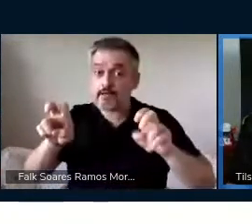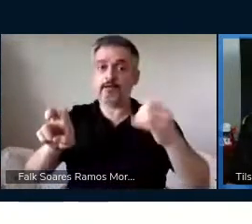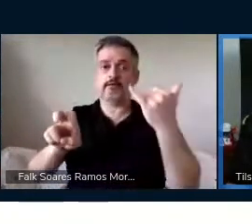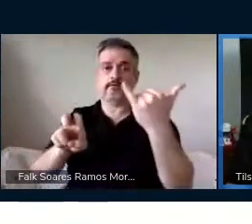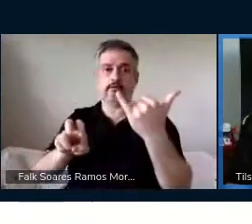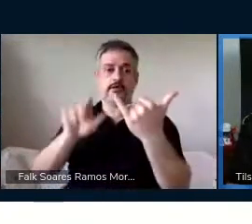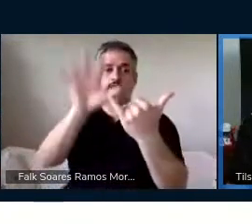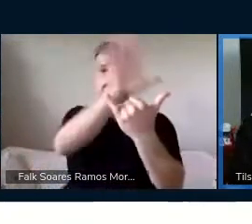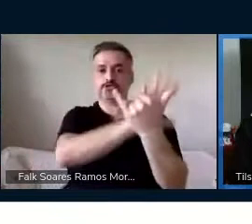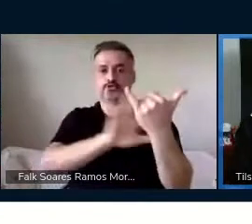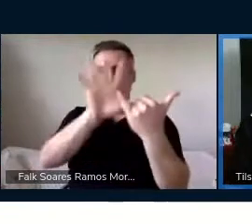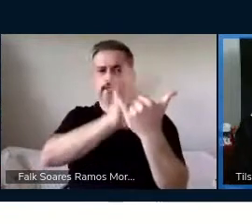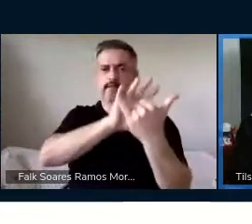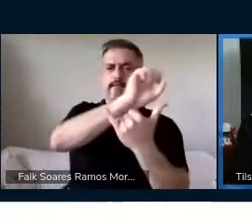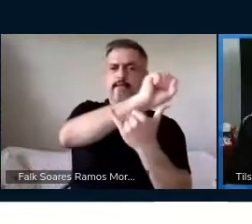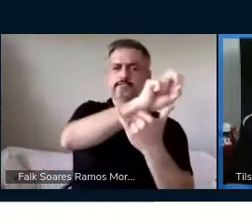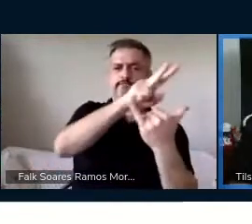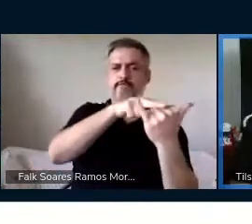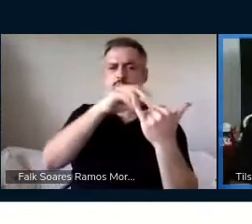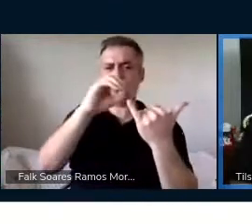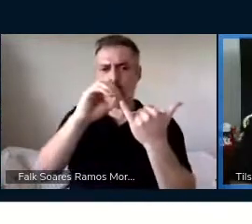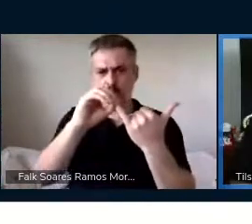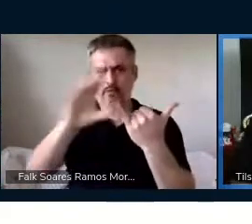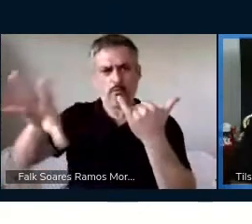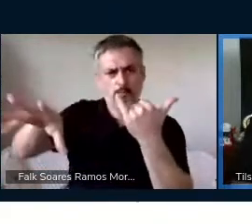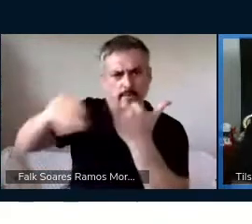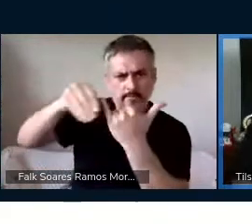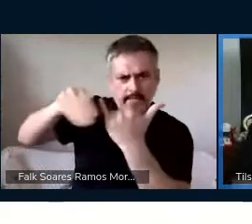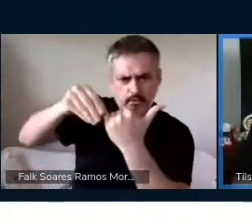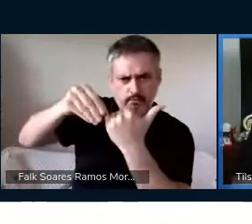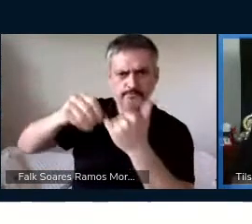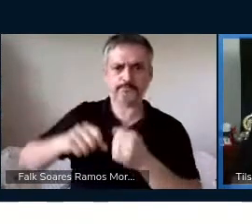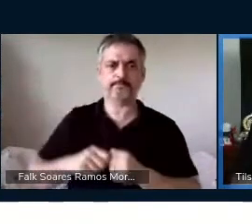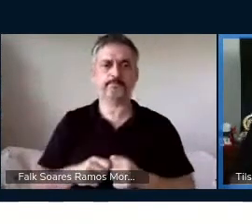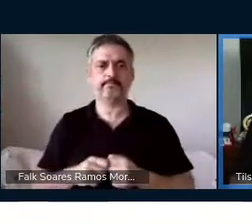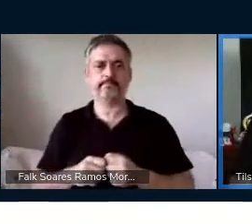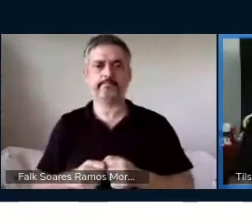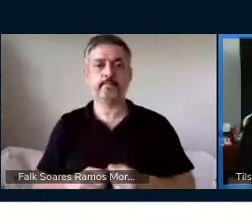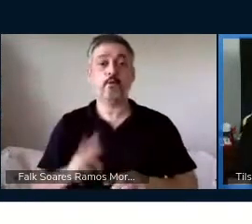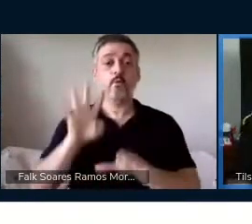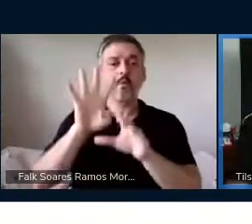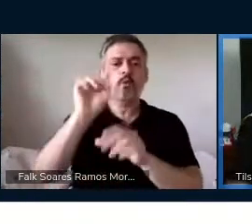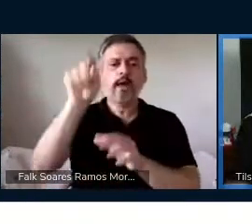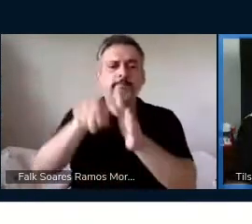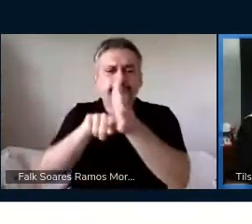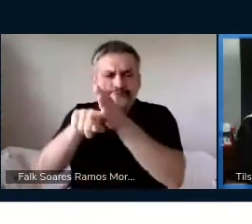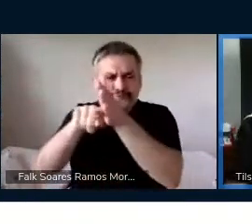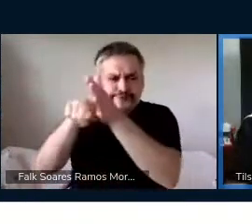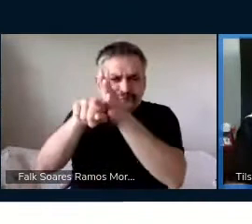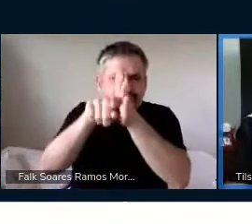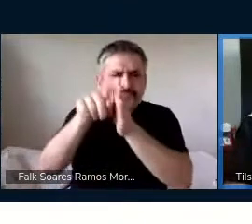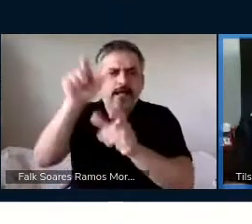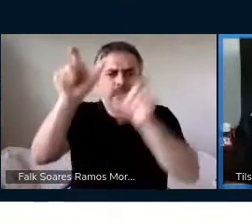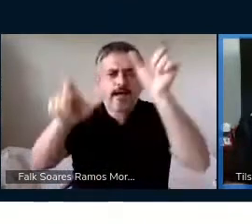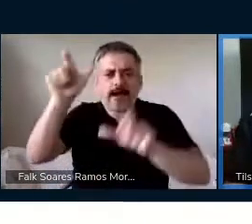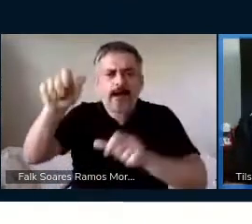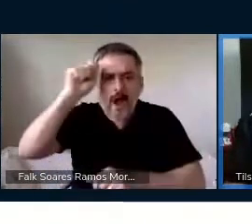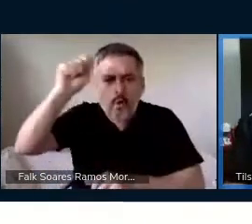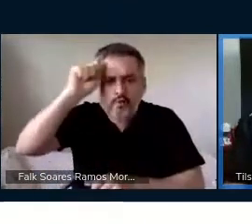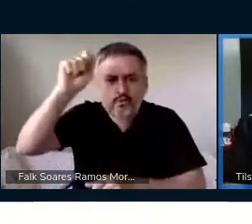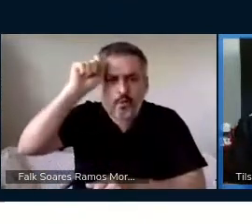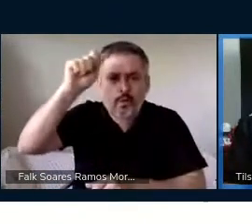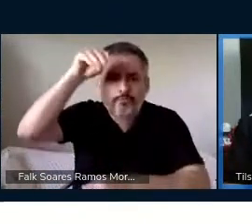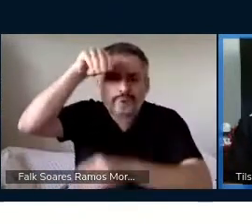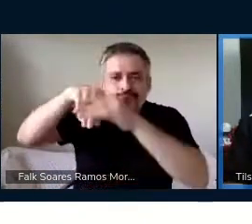a partir do tema, estrutura frasal composto de sujeito, verbo e complemento. O